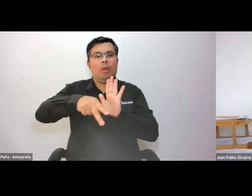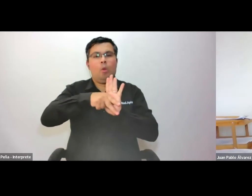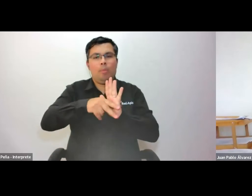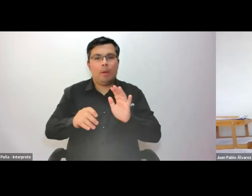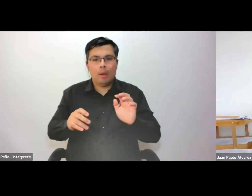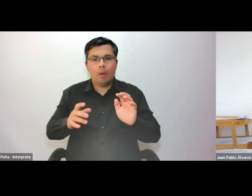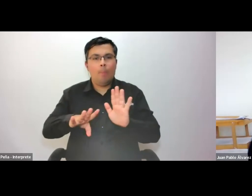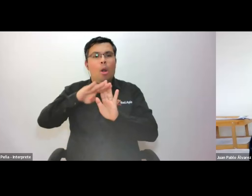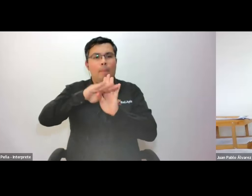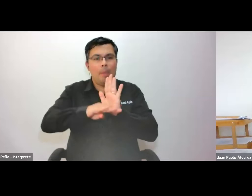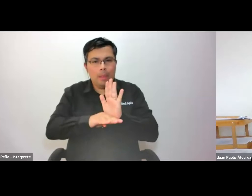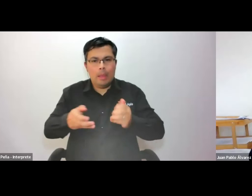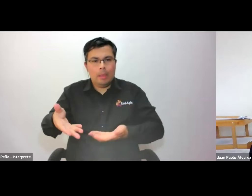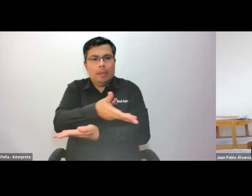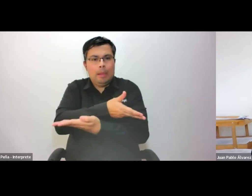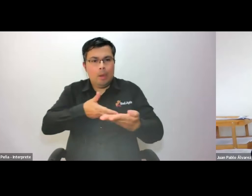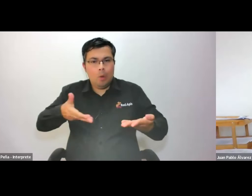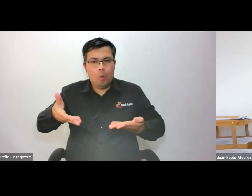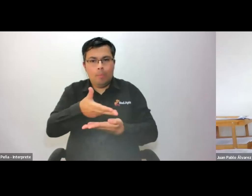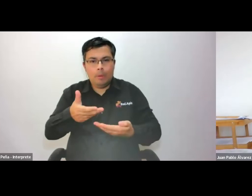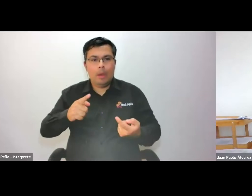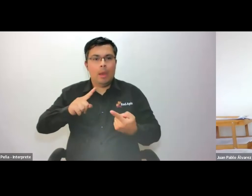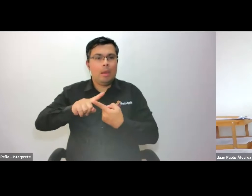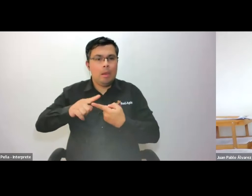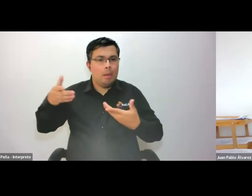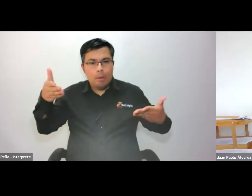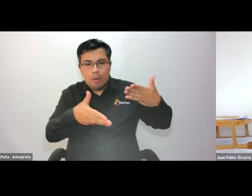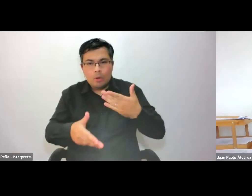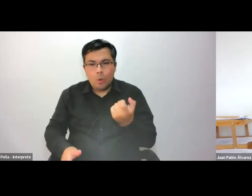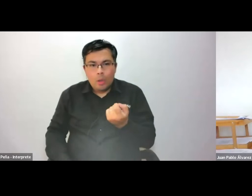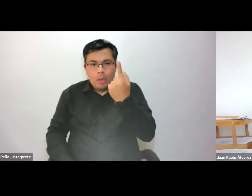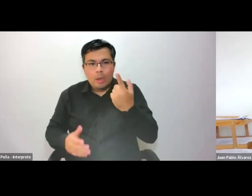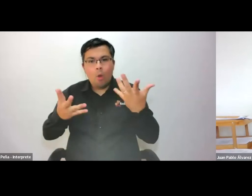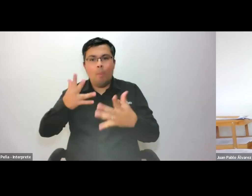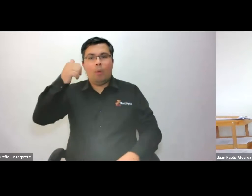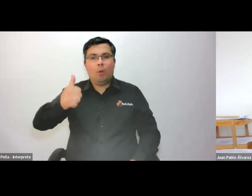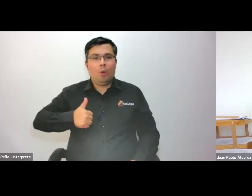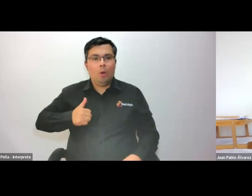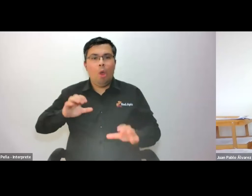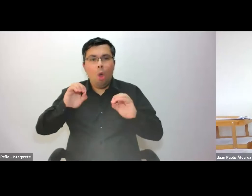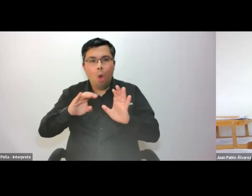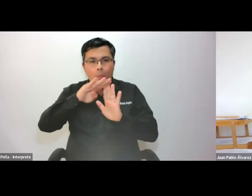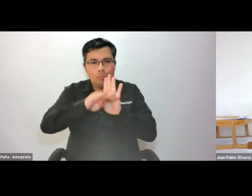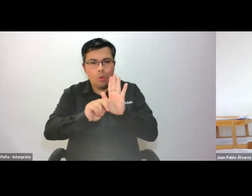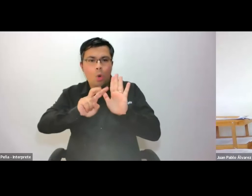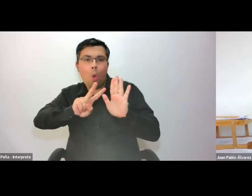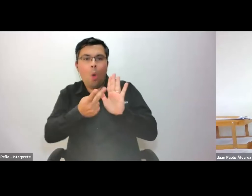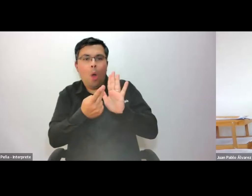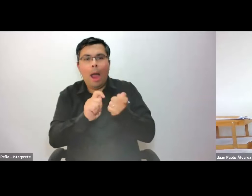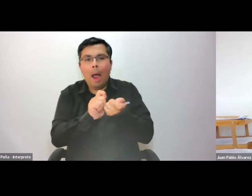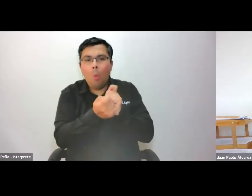entender, por ejemplo, la aplicación o los ajustes, ¿no? En términos